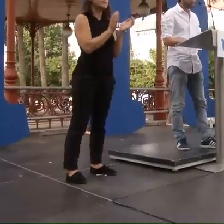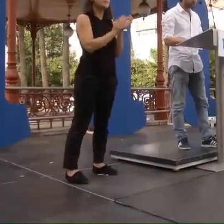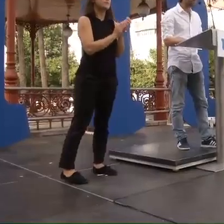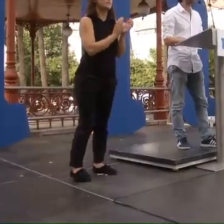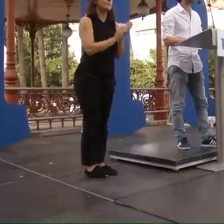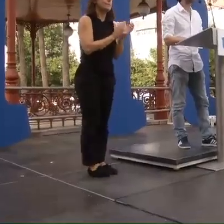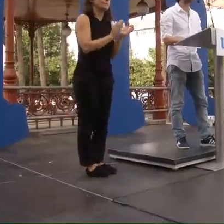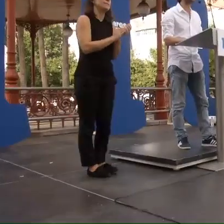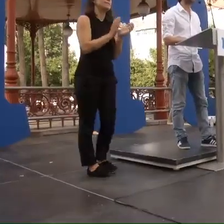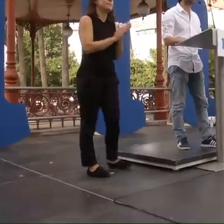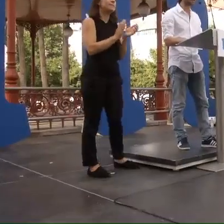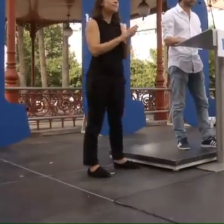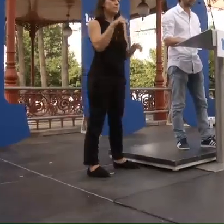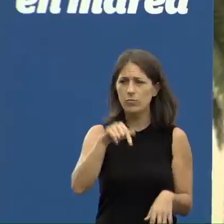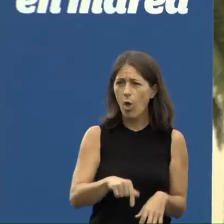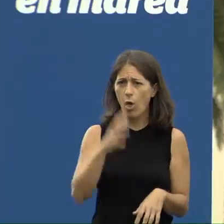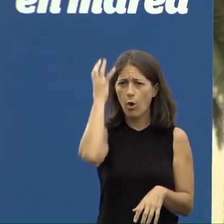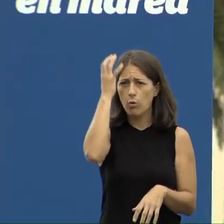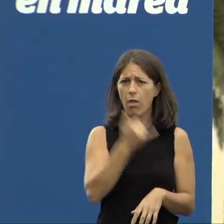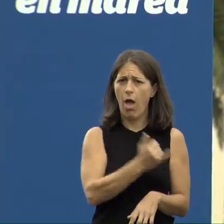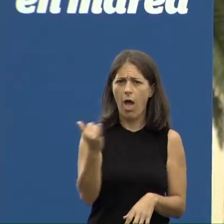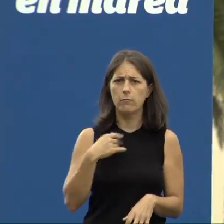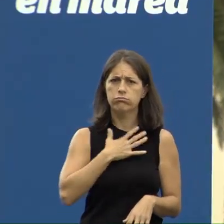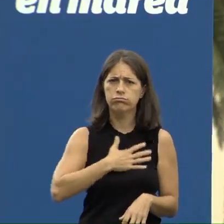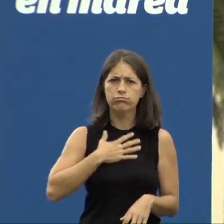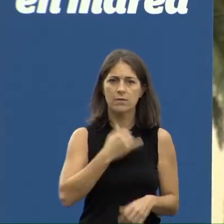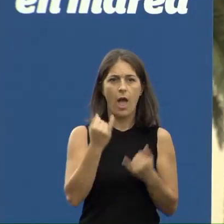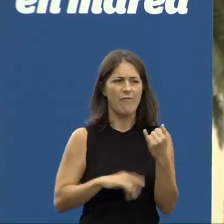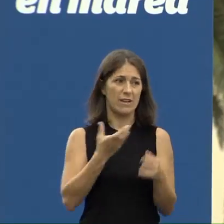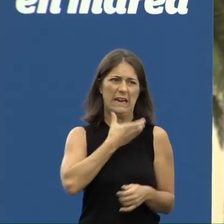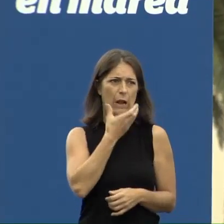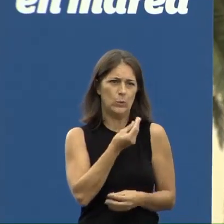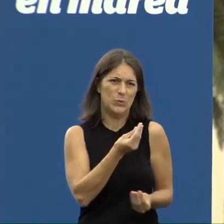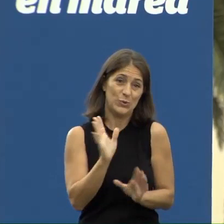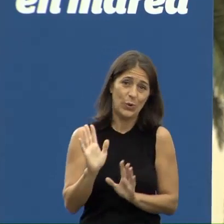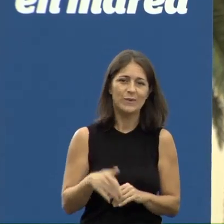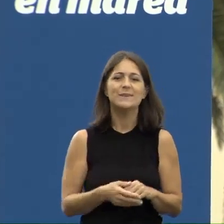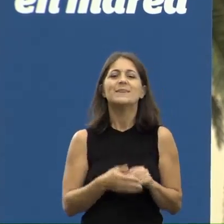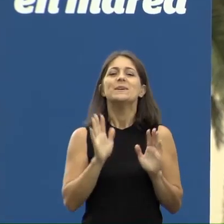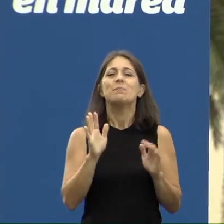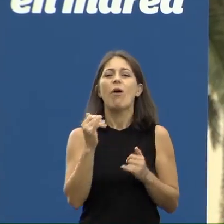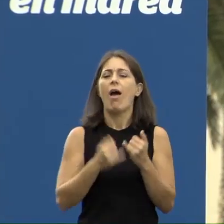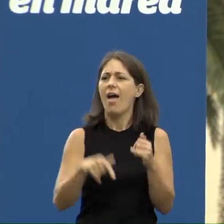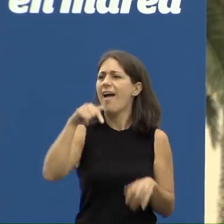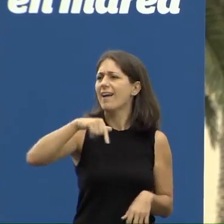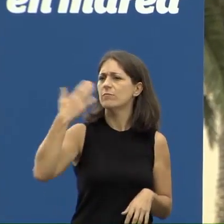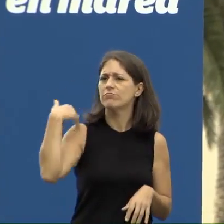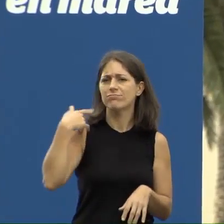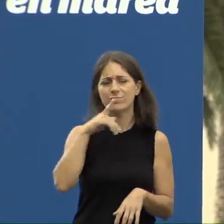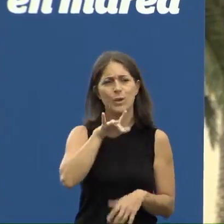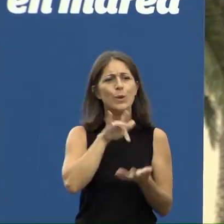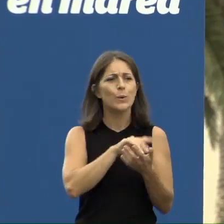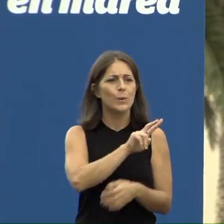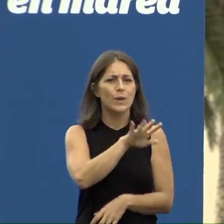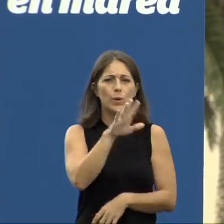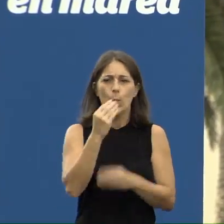É un gusto estar hoxe aquí na Coruña, ainda que non vai moito caloret, pero aquí foi onde o 25 de maio, como